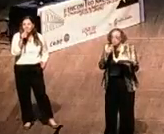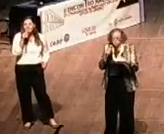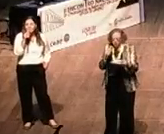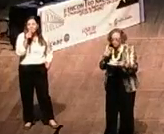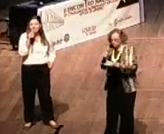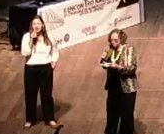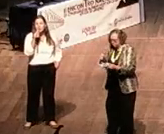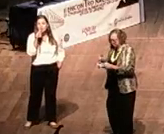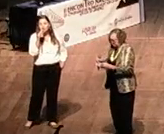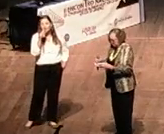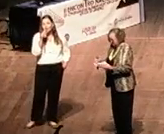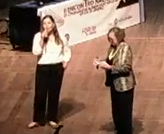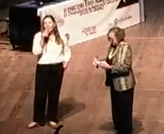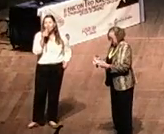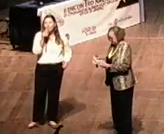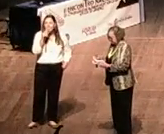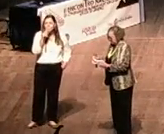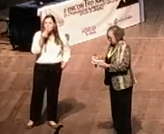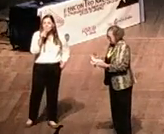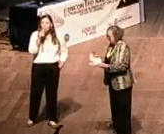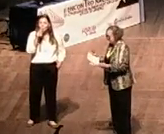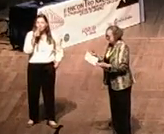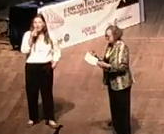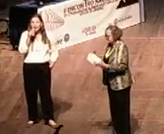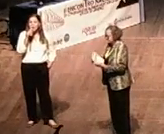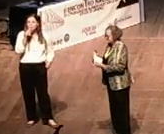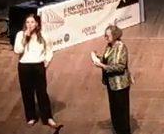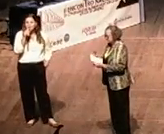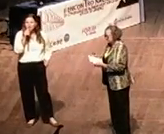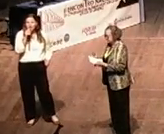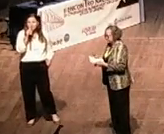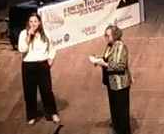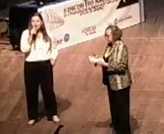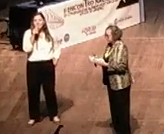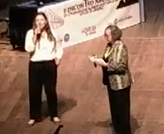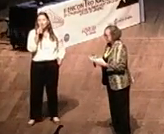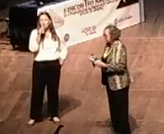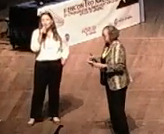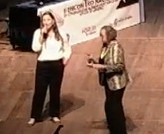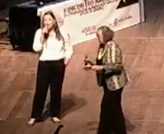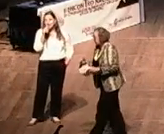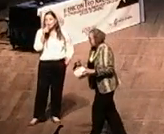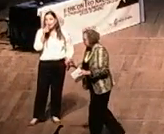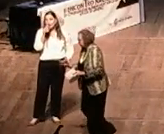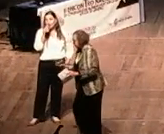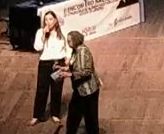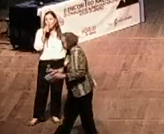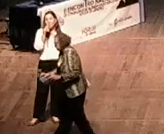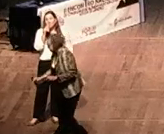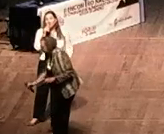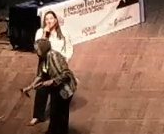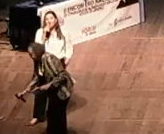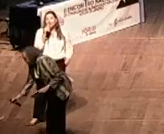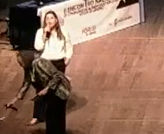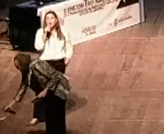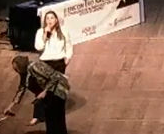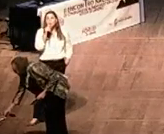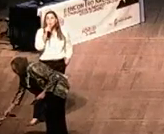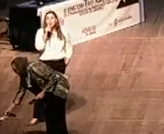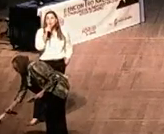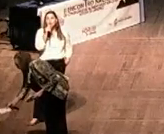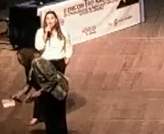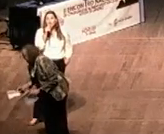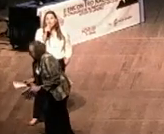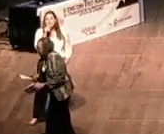Caxias né Então olha só a própria resolução ela especifica que quando é parcial a gente tem que atender